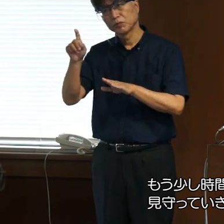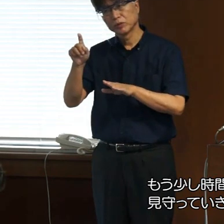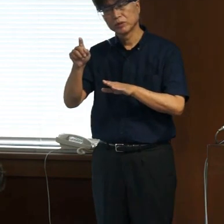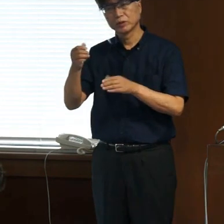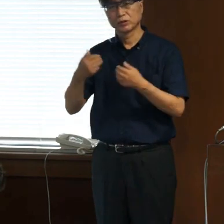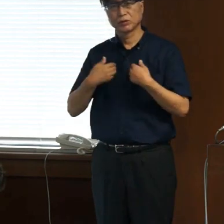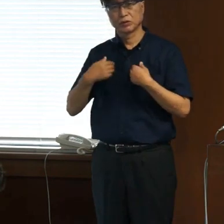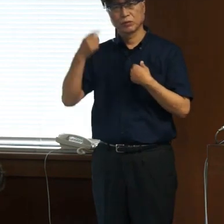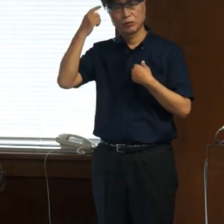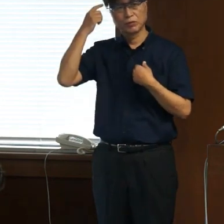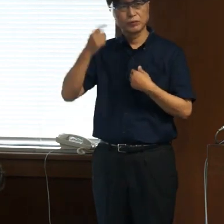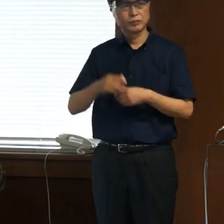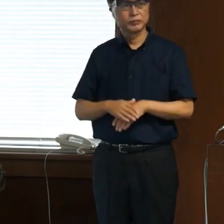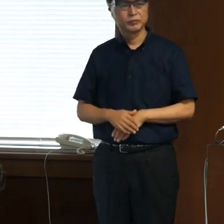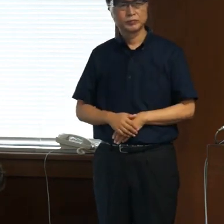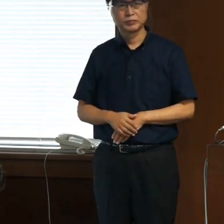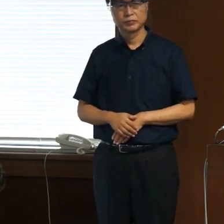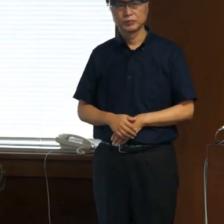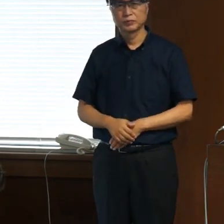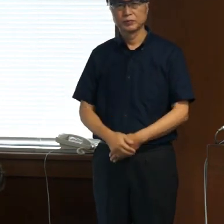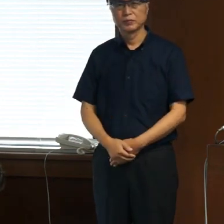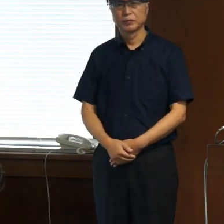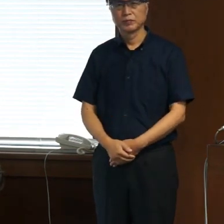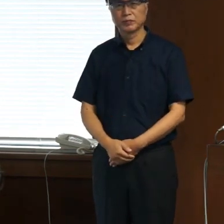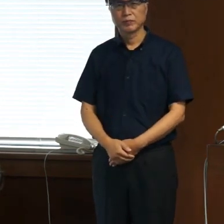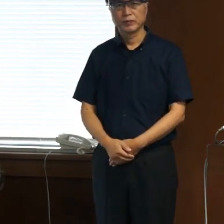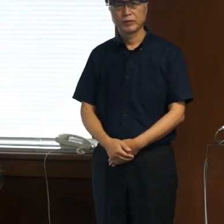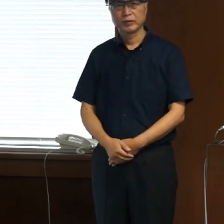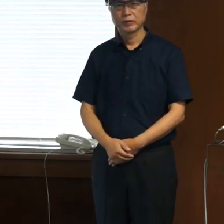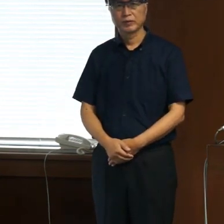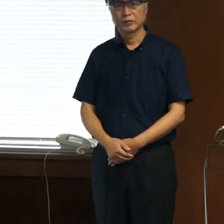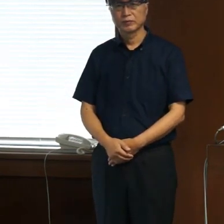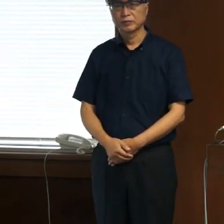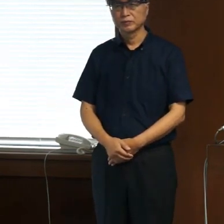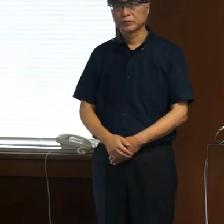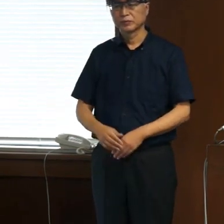はい、それでは以上をもちまして、知事の記者会見を終わります。ありがとうございました。